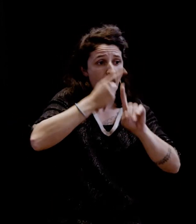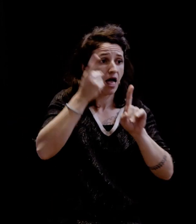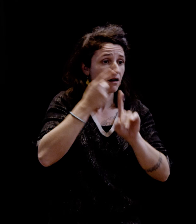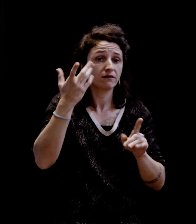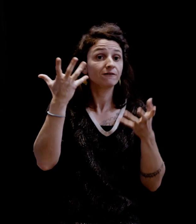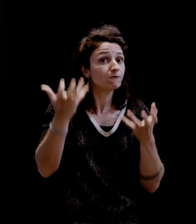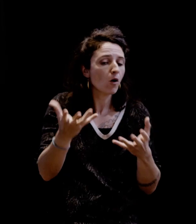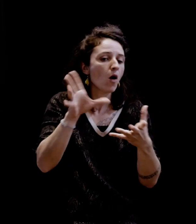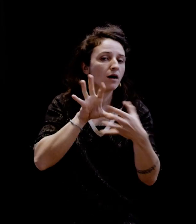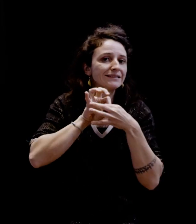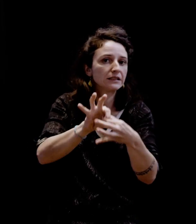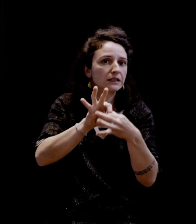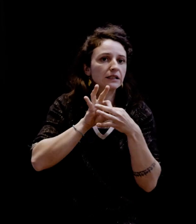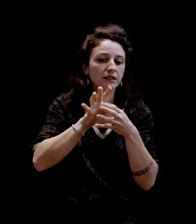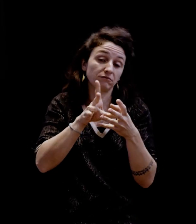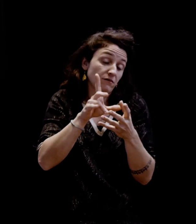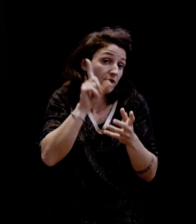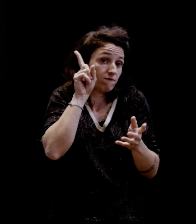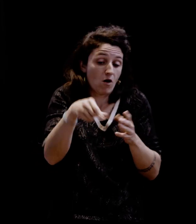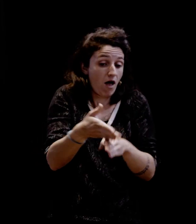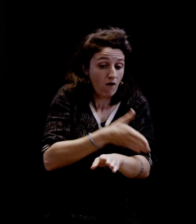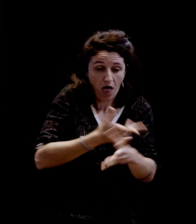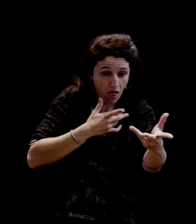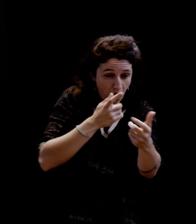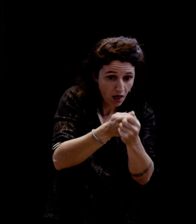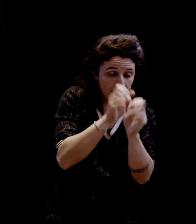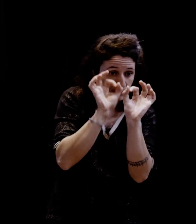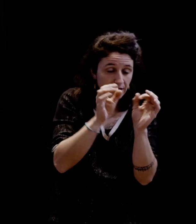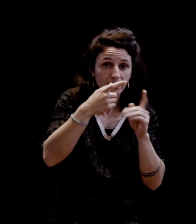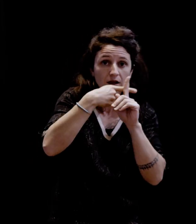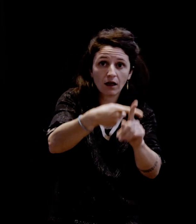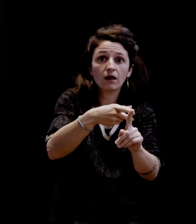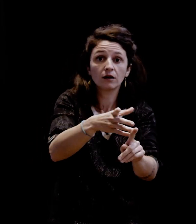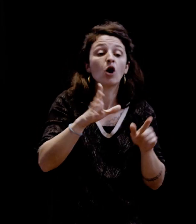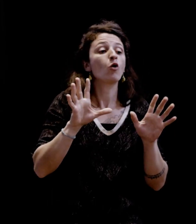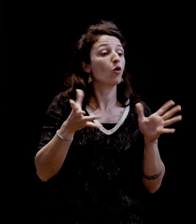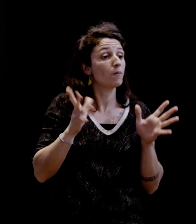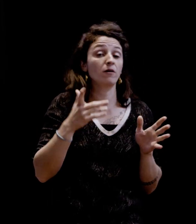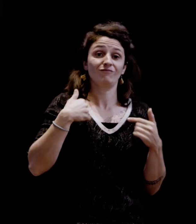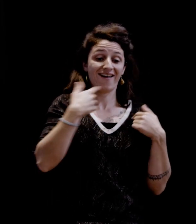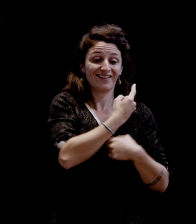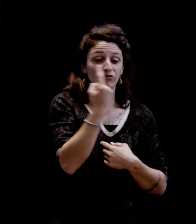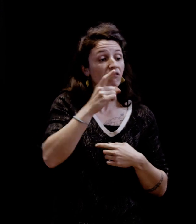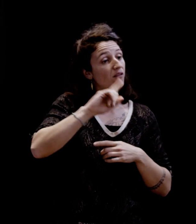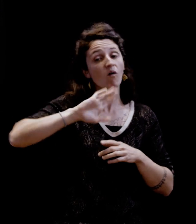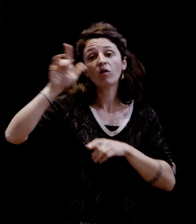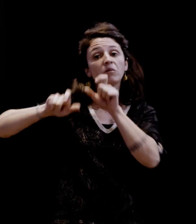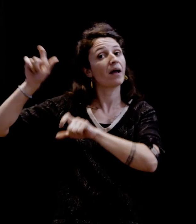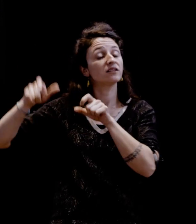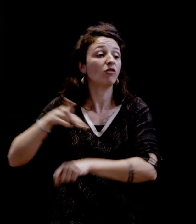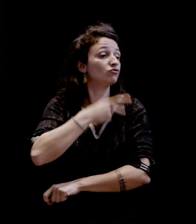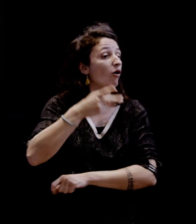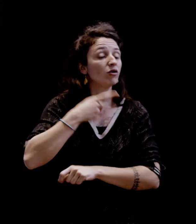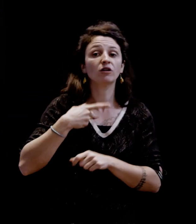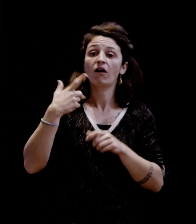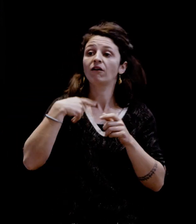prise en charge orale et ça ne va pas marcher. Ce qui est important, c'est une prise en charge qui est multidisciplinaire avec des dentistes, des orthodontistes qui rangent les dents dans